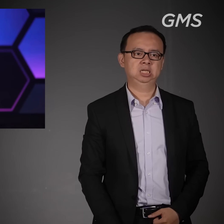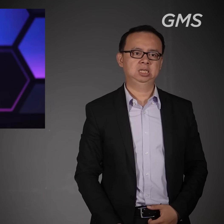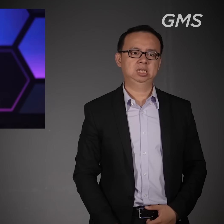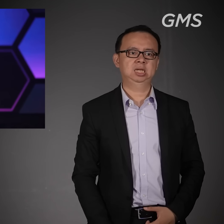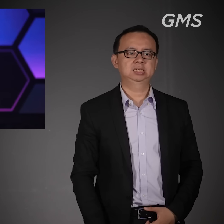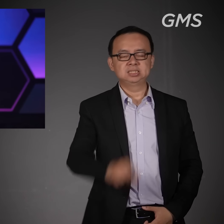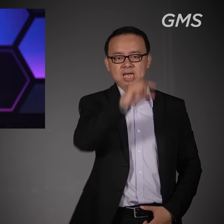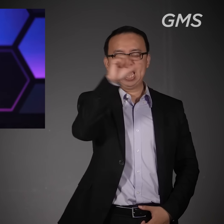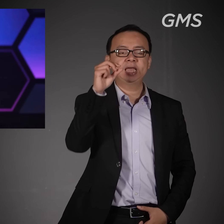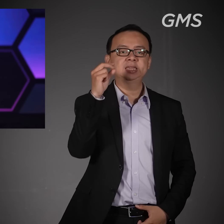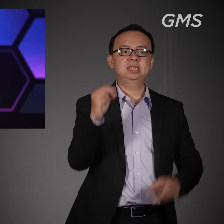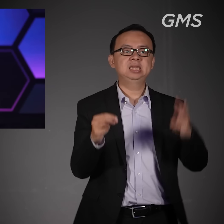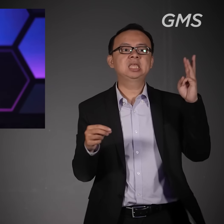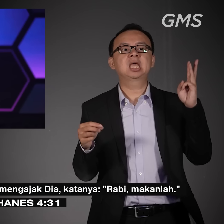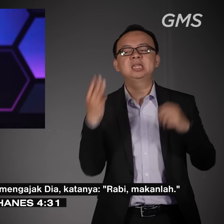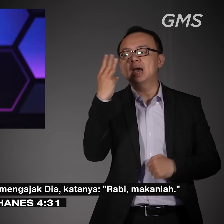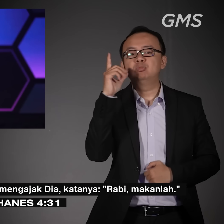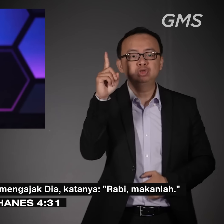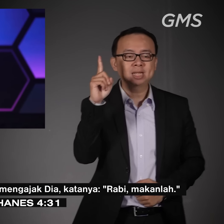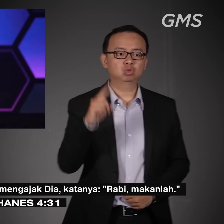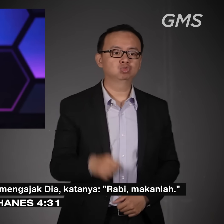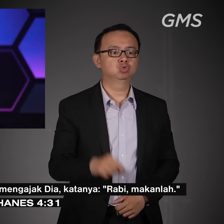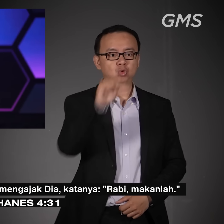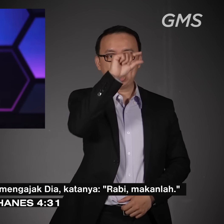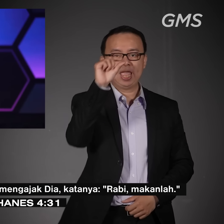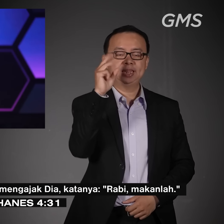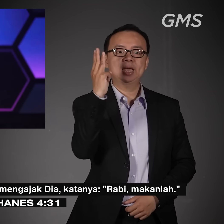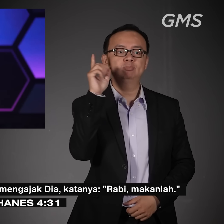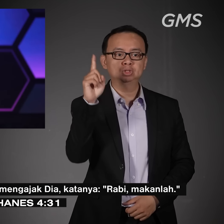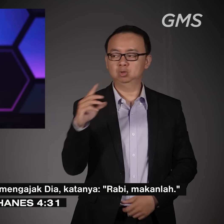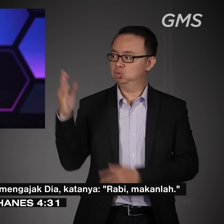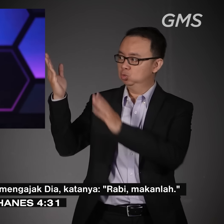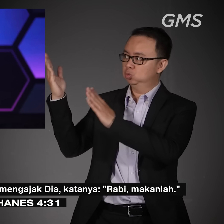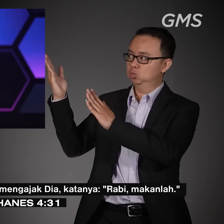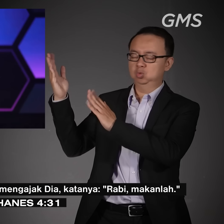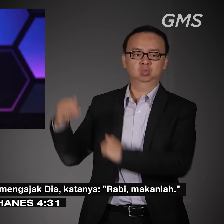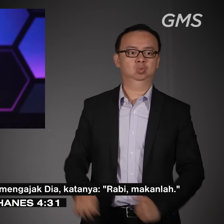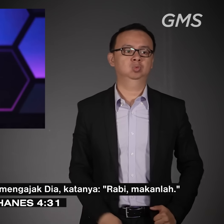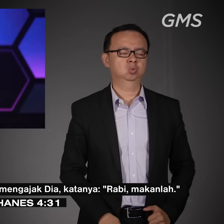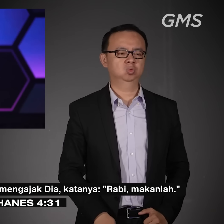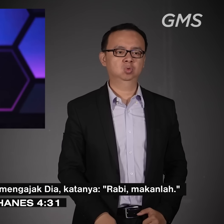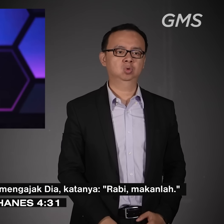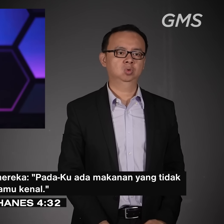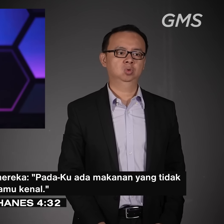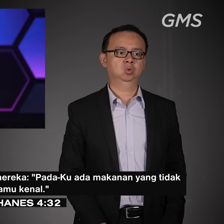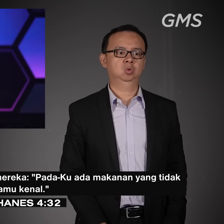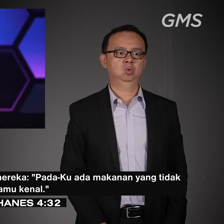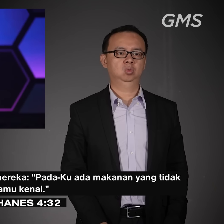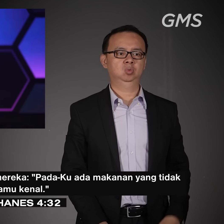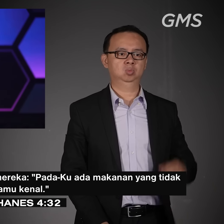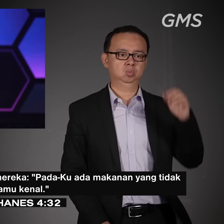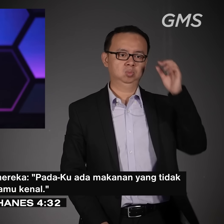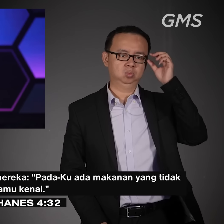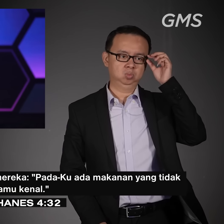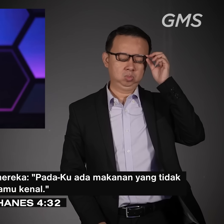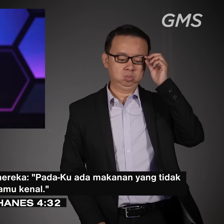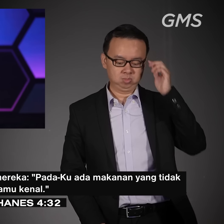31, sementara itu, murid-muridnya mengajak dia, katanya, Rabi makanlah. Sudah makan nih, tapawannya